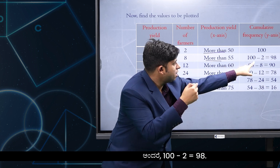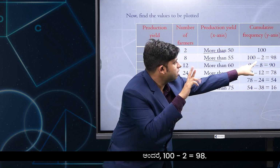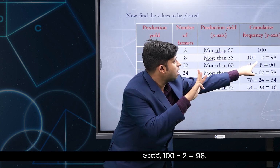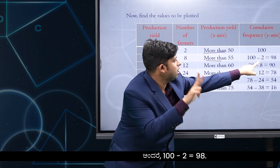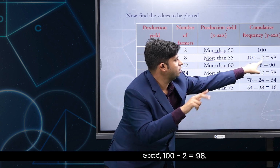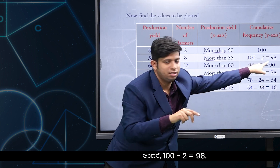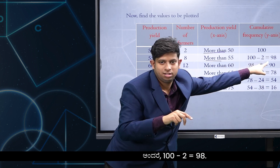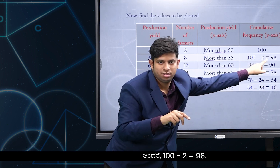98.